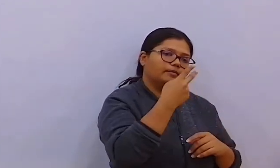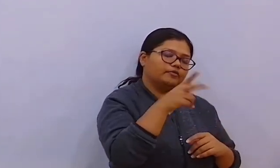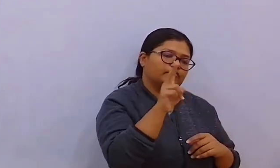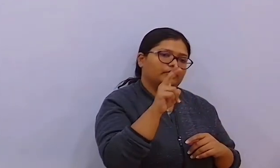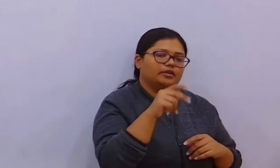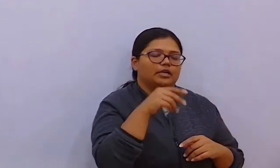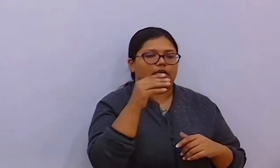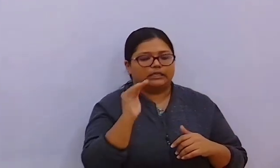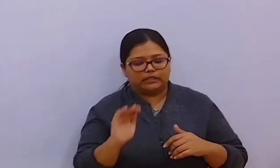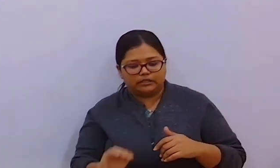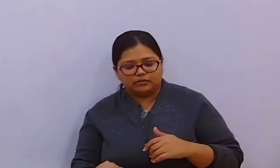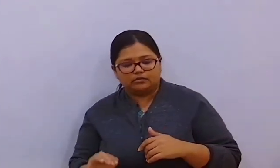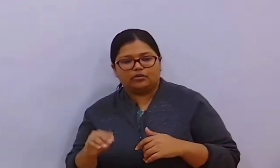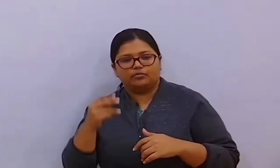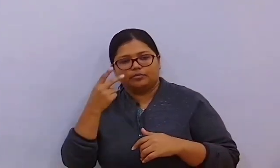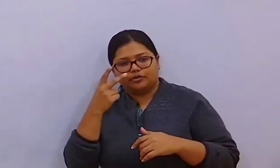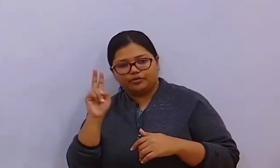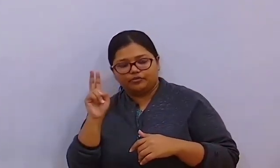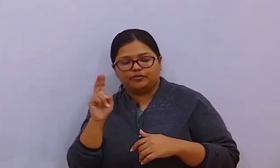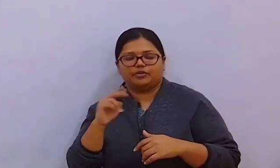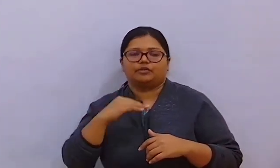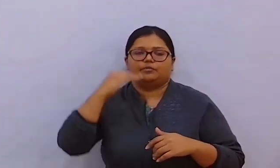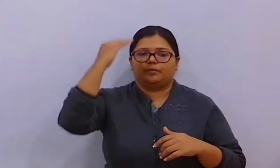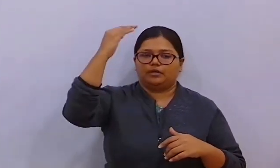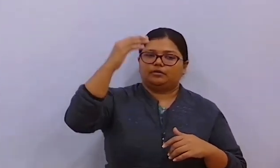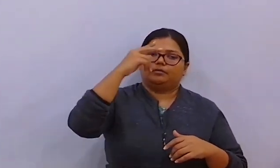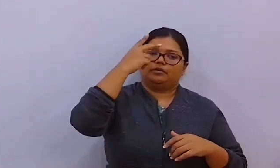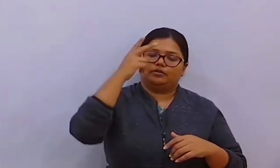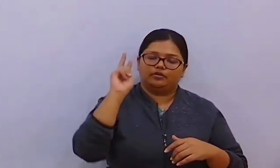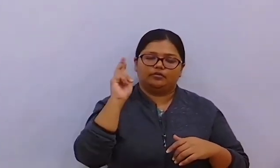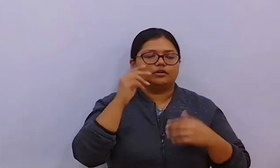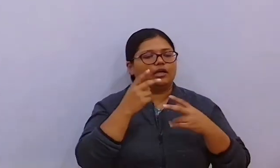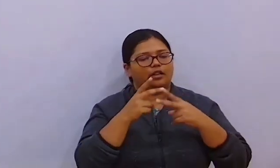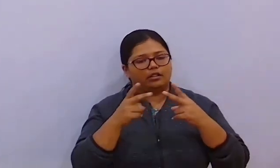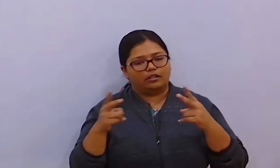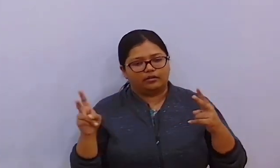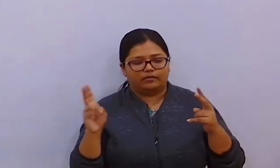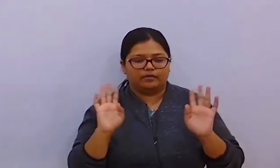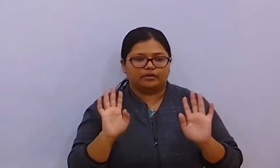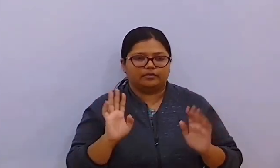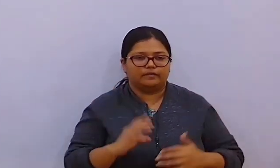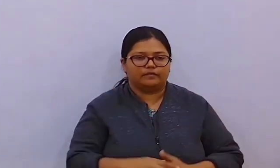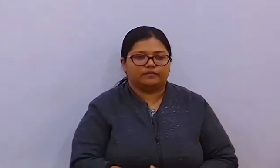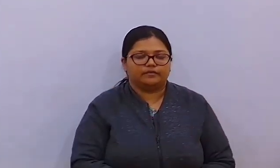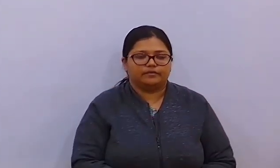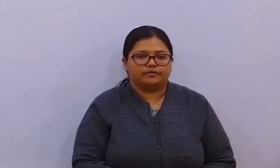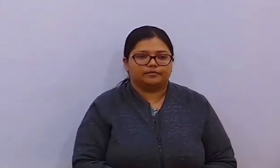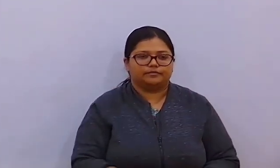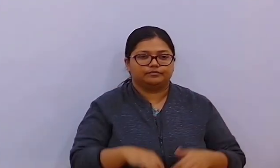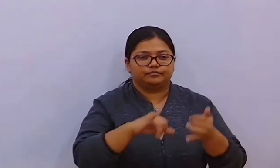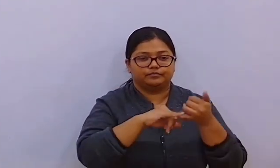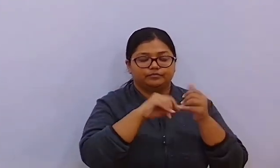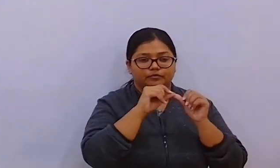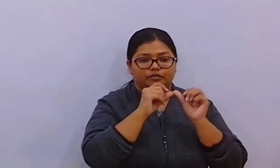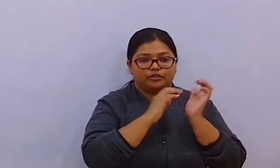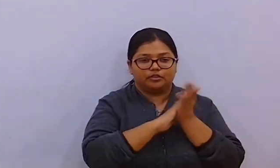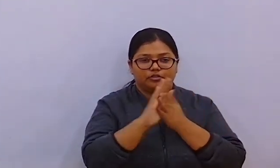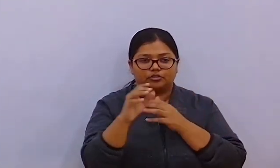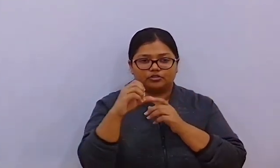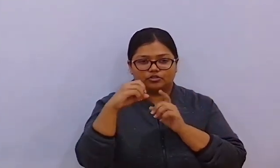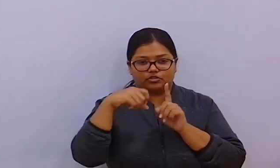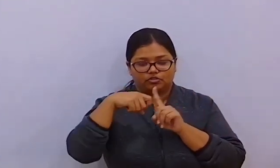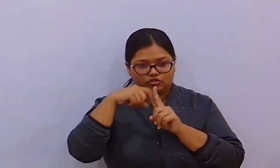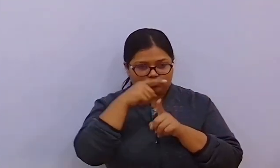डिस्कस करेंगे। ठीक है, उसके आगे क्या देखे थे, अशोक की जो रानियाँ थी वो चार रानियाँ थी। ठीक